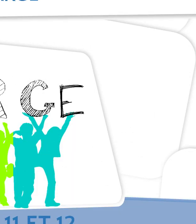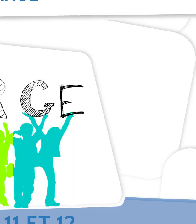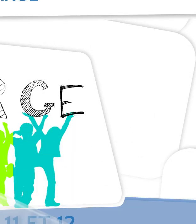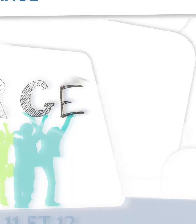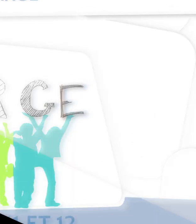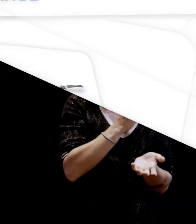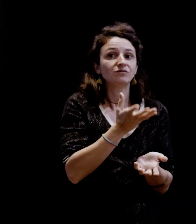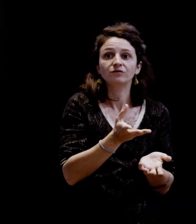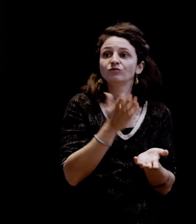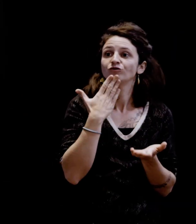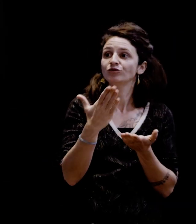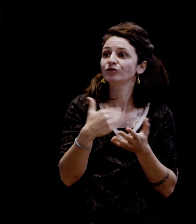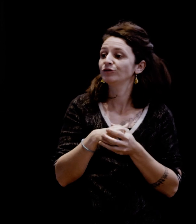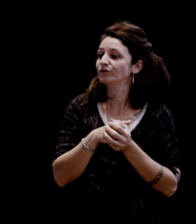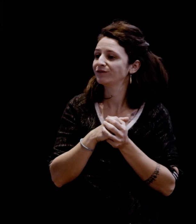Bonjour.